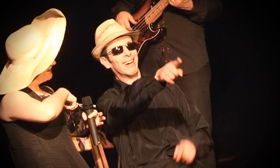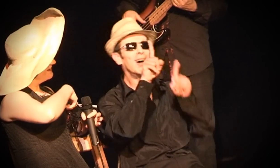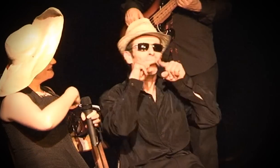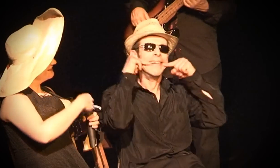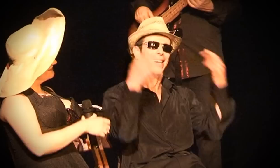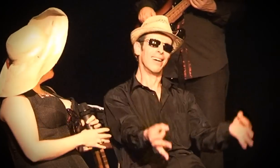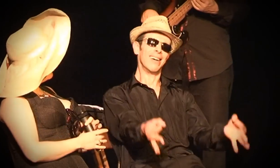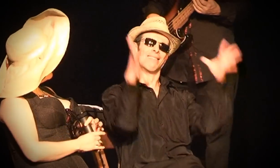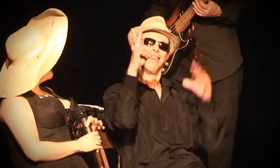La